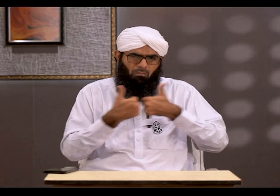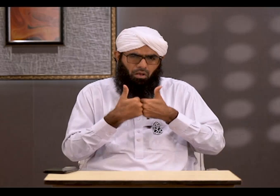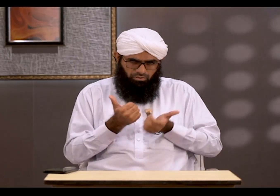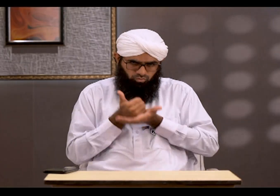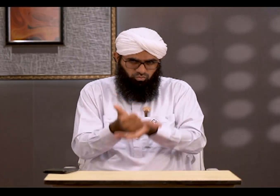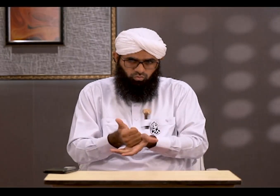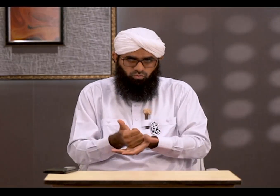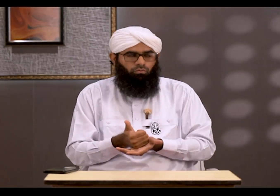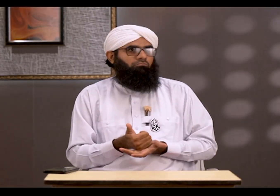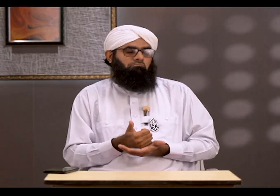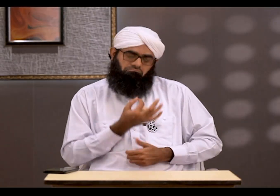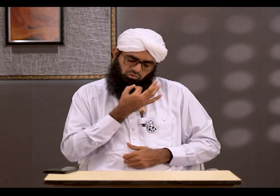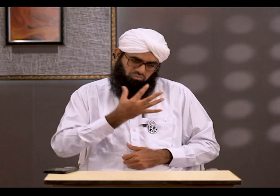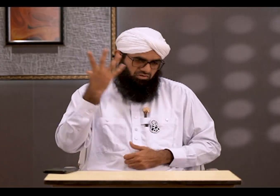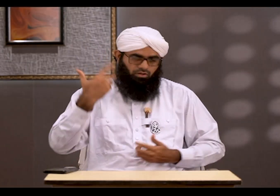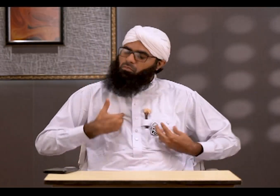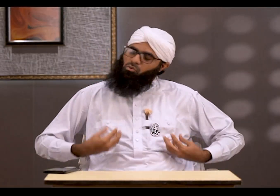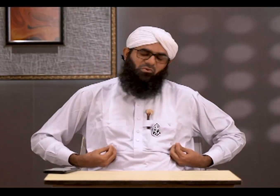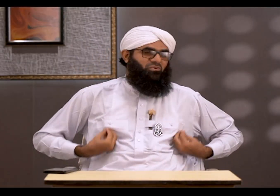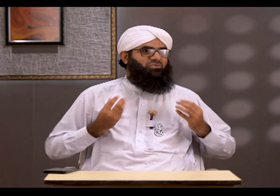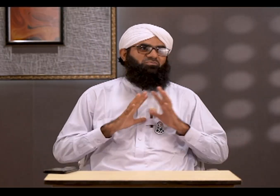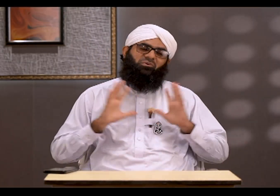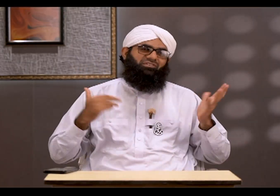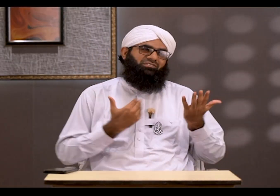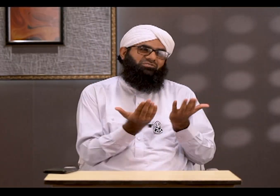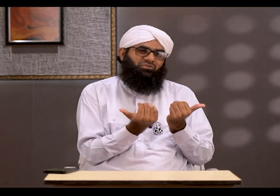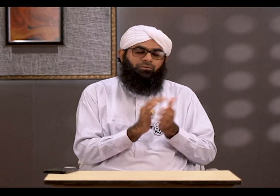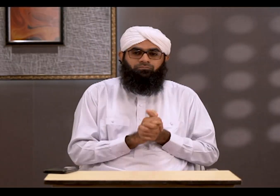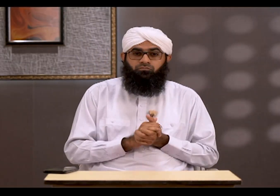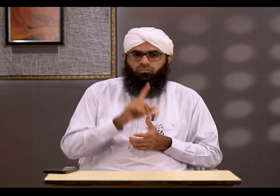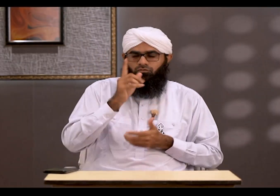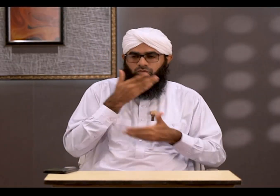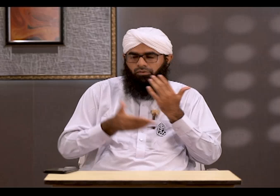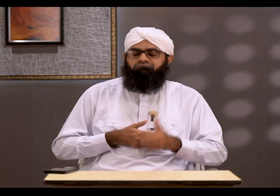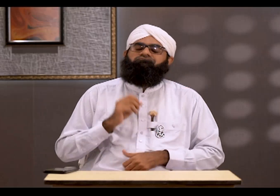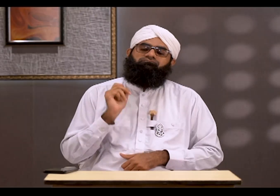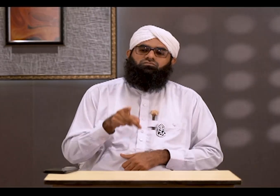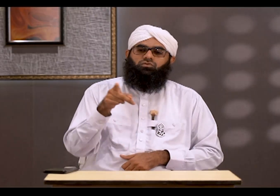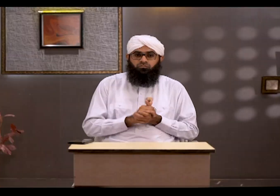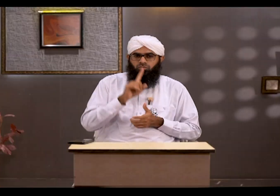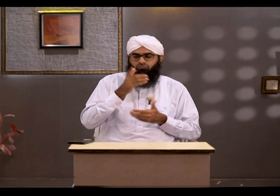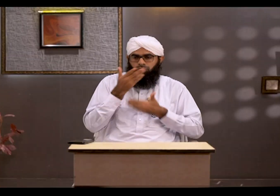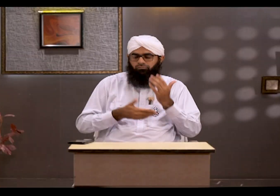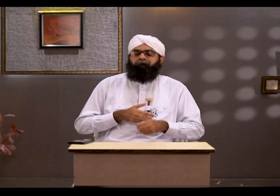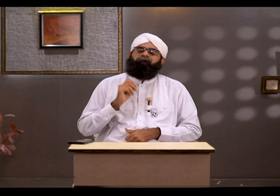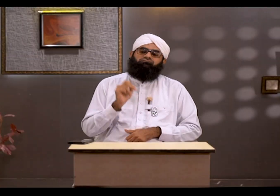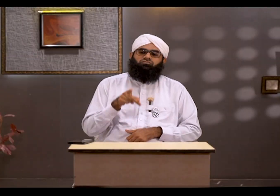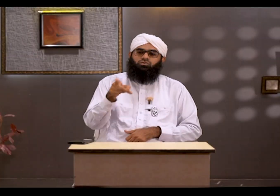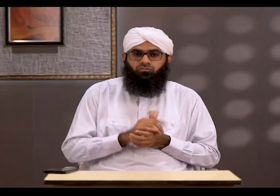رب میں راضی ہوں۔ اللہ پاک اس سے فرمائے گا، تیرے لیے وہی ہے اور اس کے برابر مزید، اور اس کے برابر مزید، اور اس کے